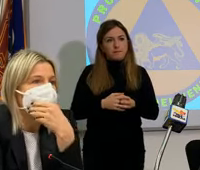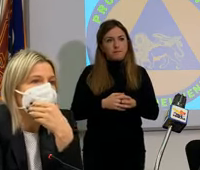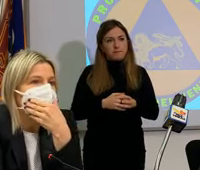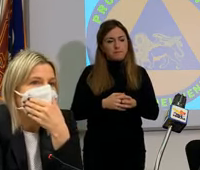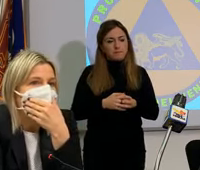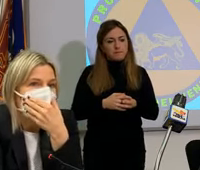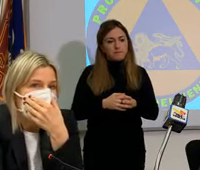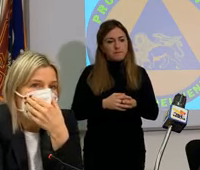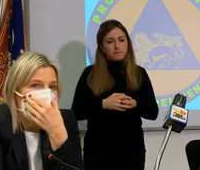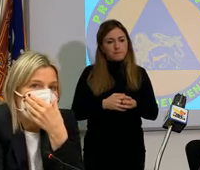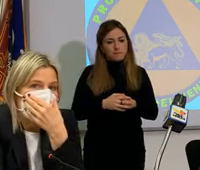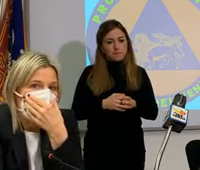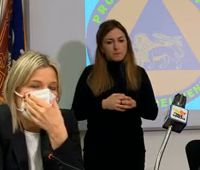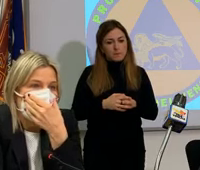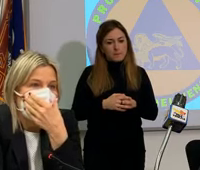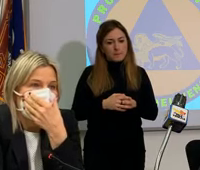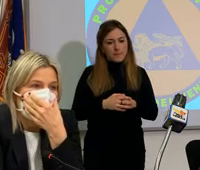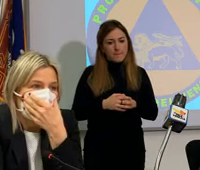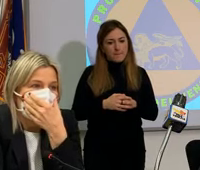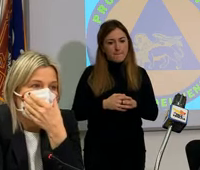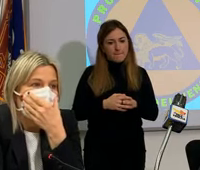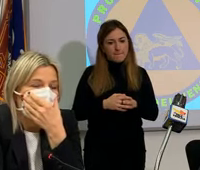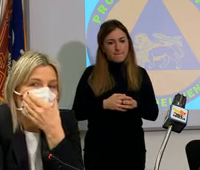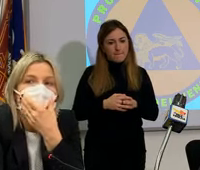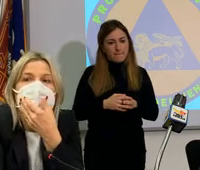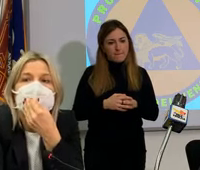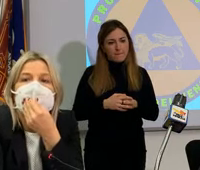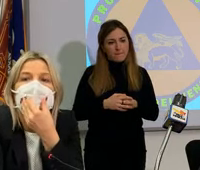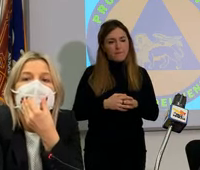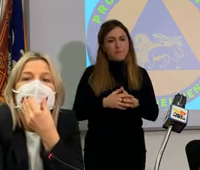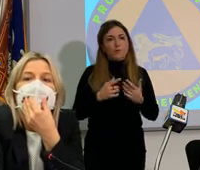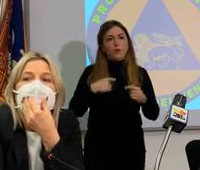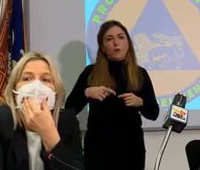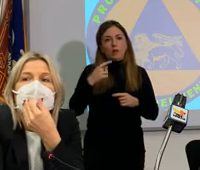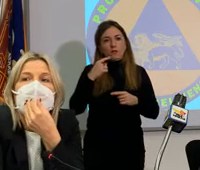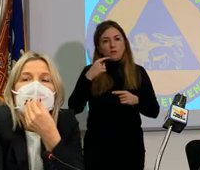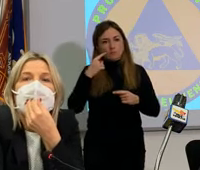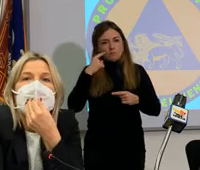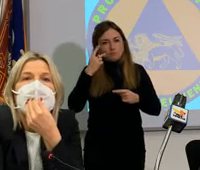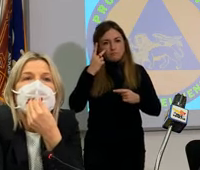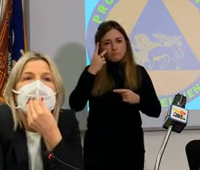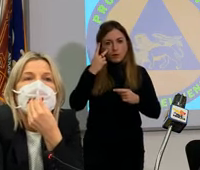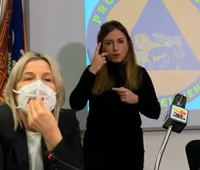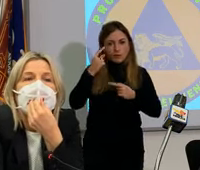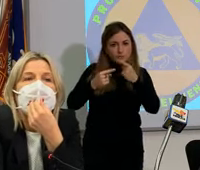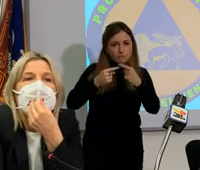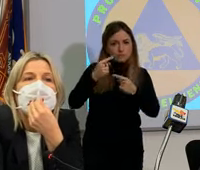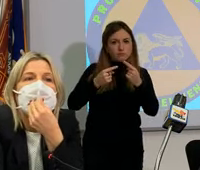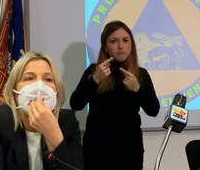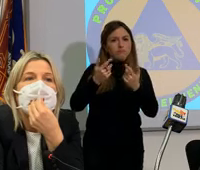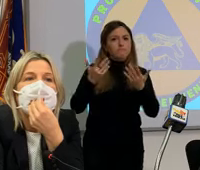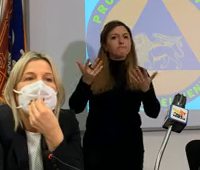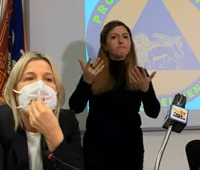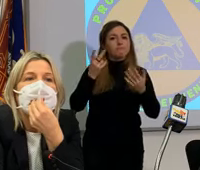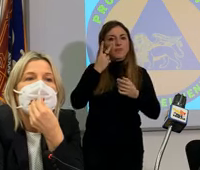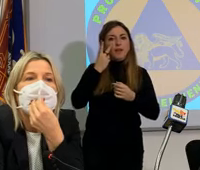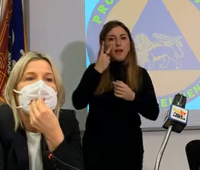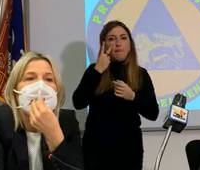guarda continuamente come funzionano i cursori di occupazione se vedi che si stanno esaurendo i posti liberi